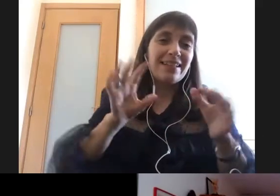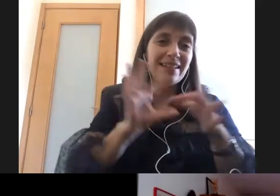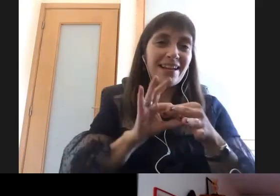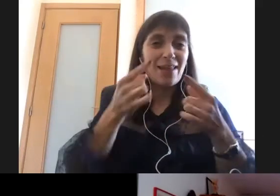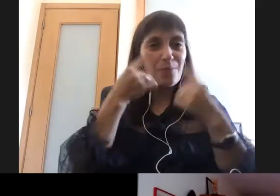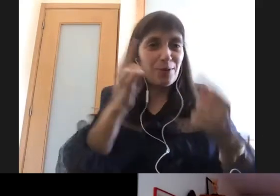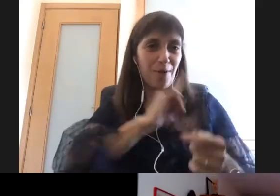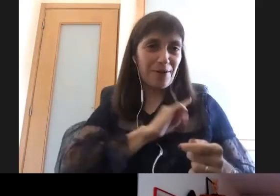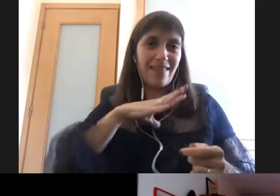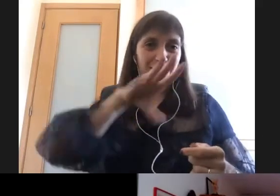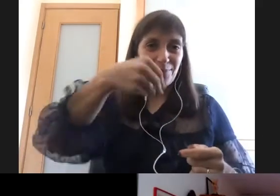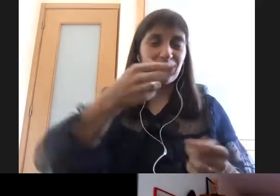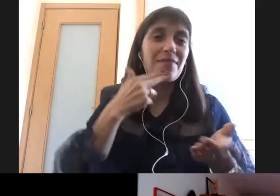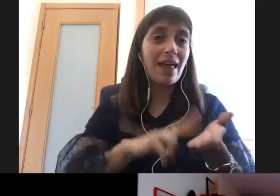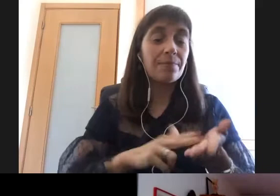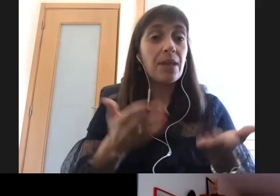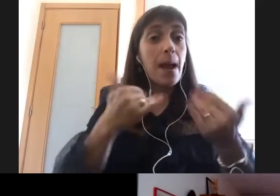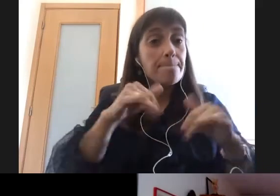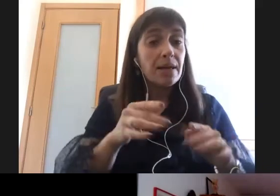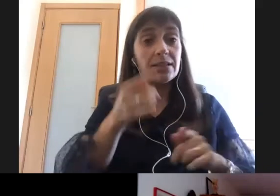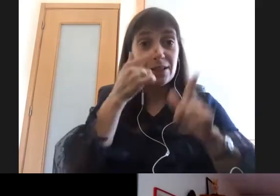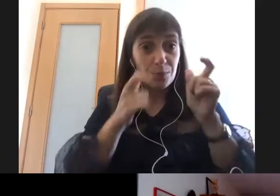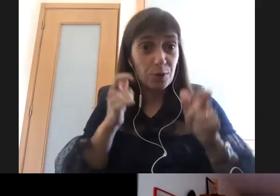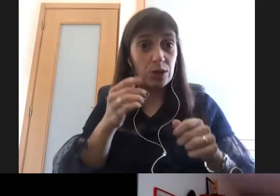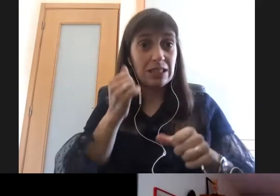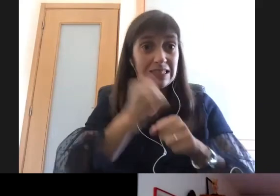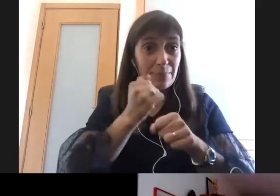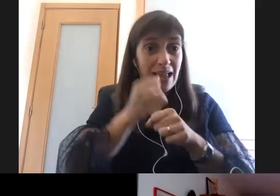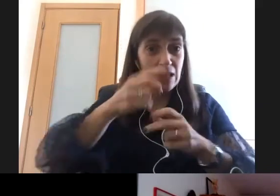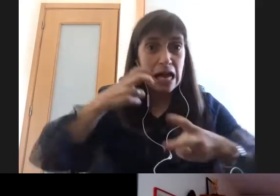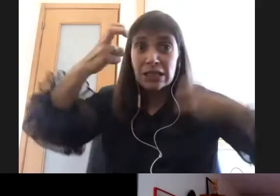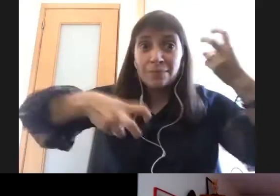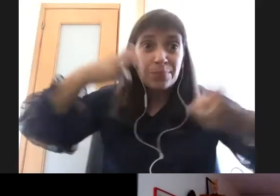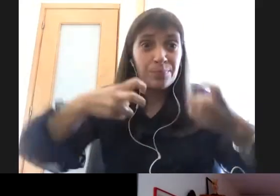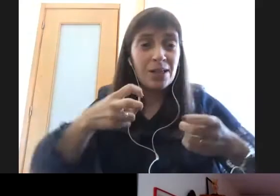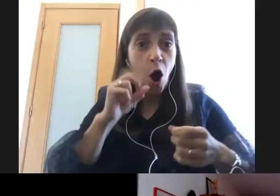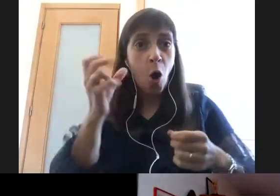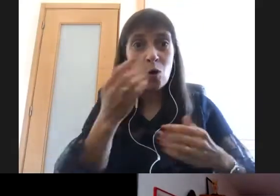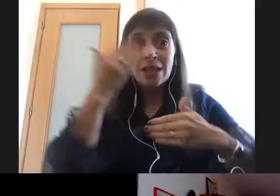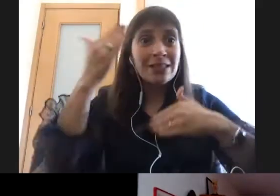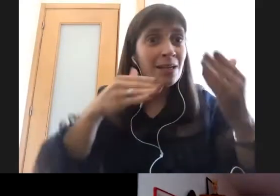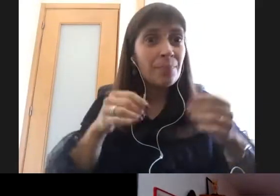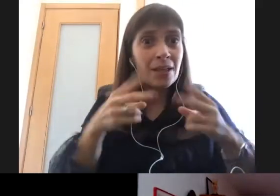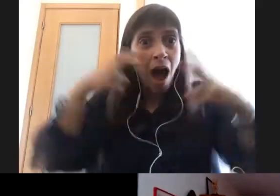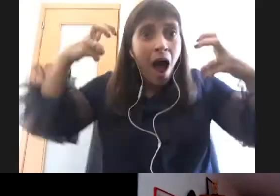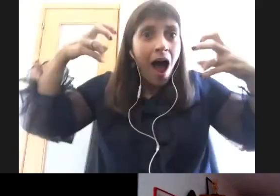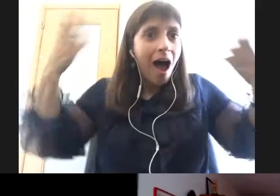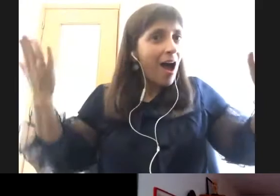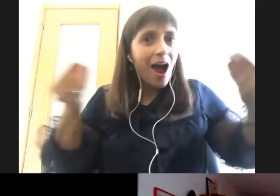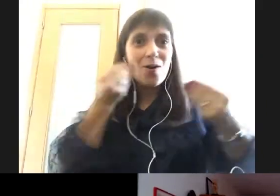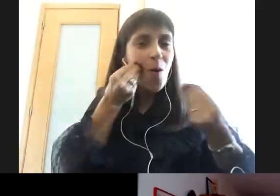Curiosamente, os bandeirantes que já estavam há mais de um século procurando ouro e, de repente, acham. Coincidência. Impressionante.